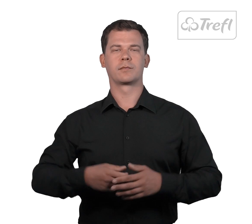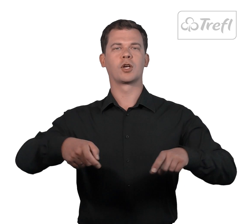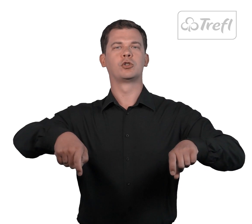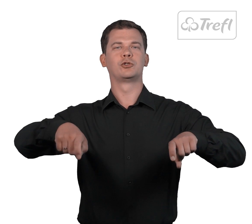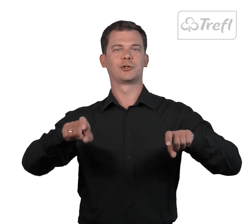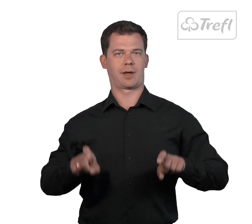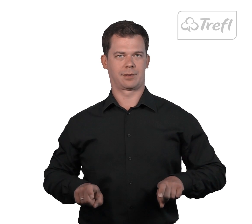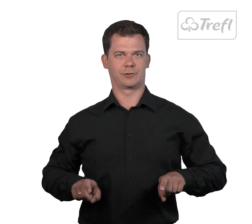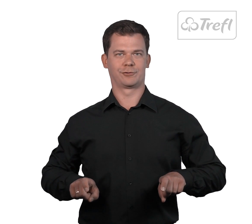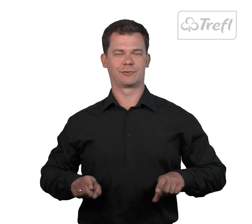Siadać.